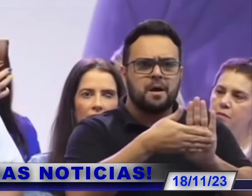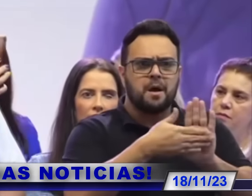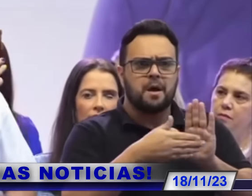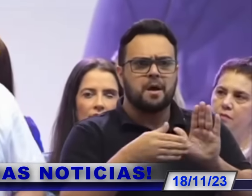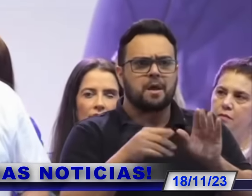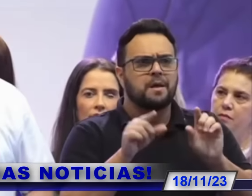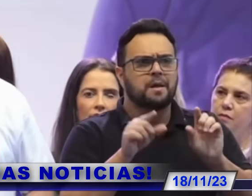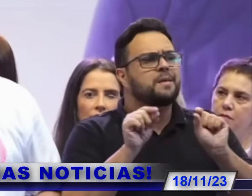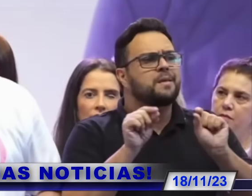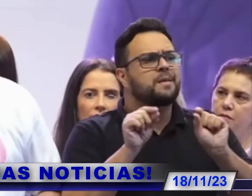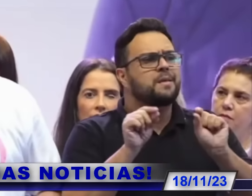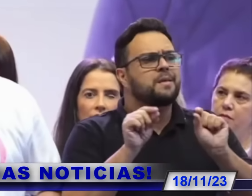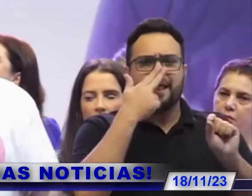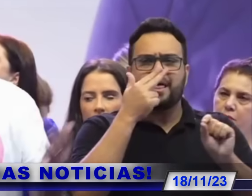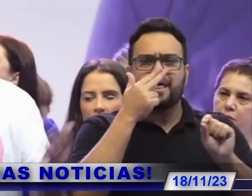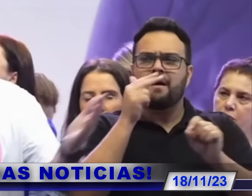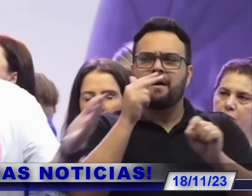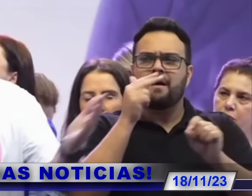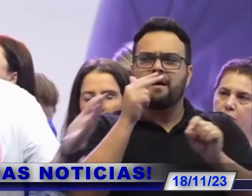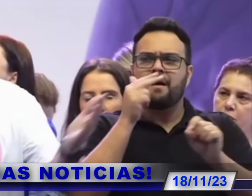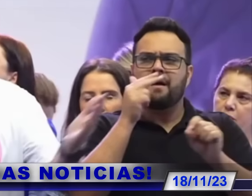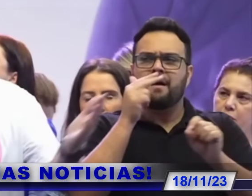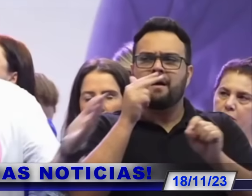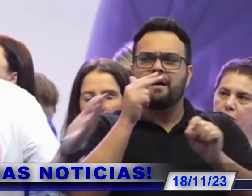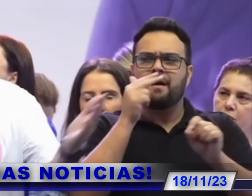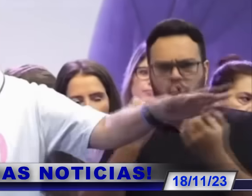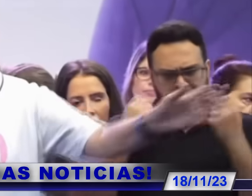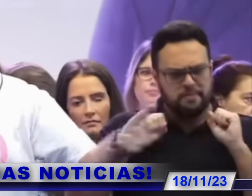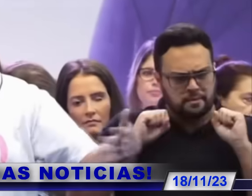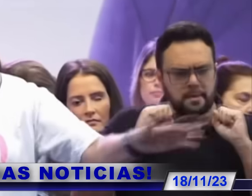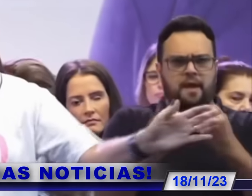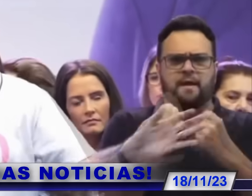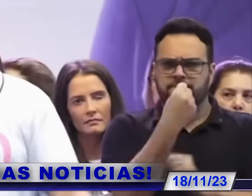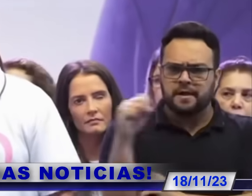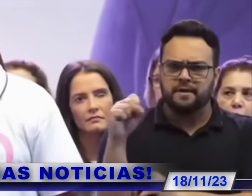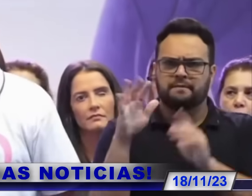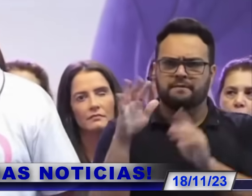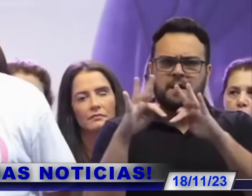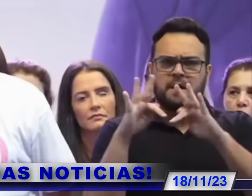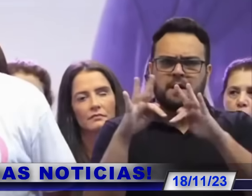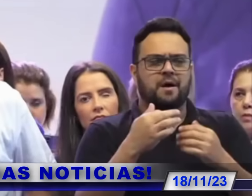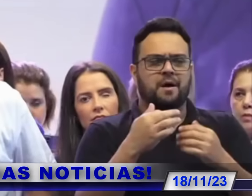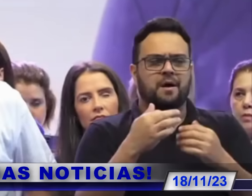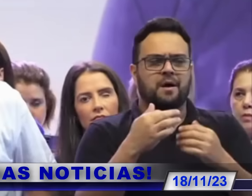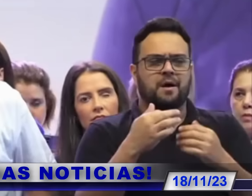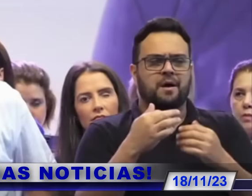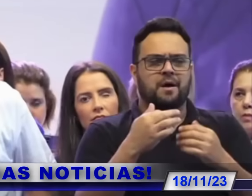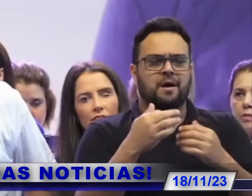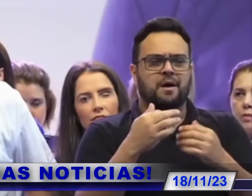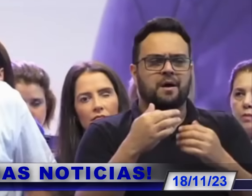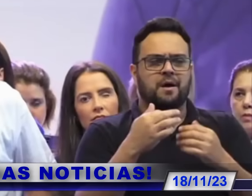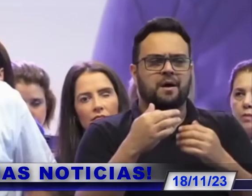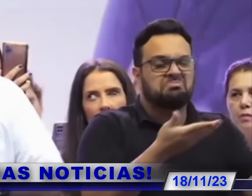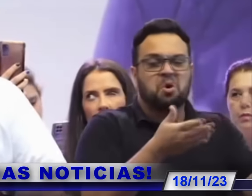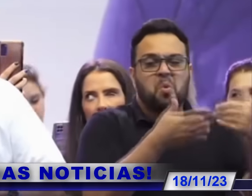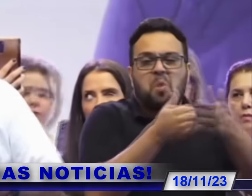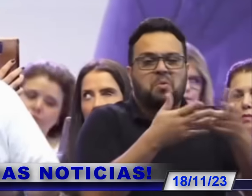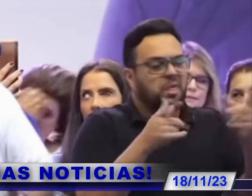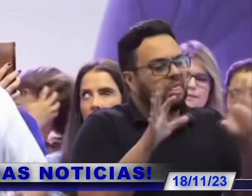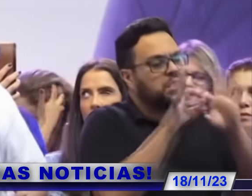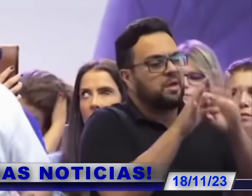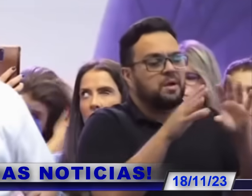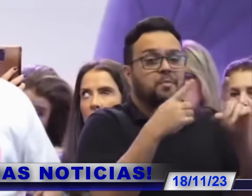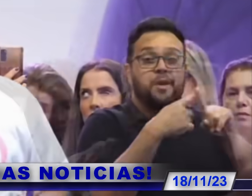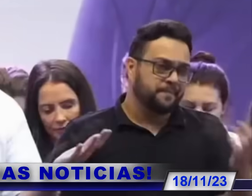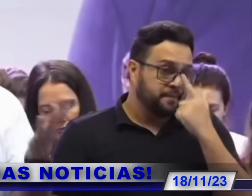não defende a família aqui? Por lá de lá, qualquer ajuntamento de qualquer coisa é a família. Que a família é a célula